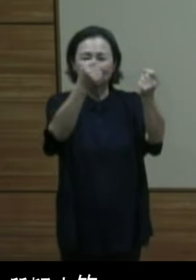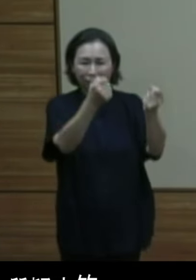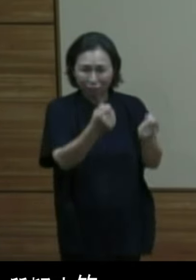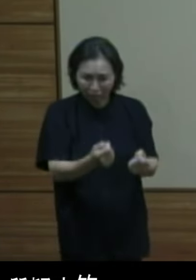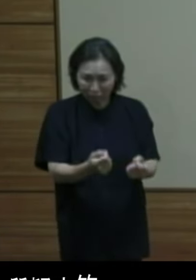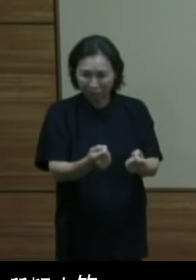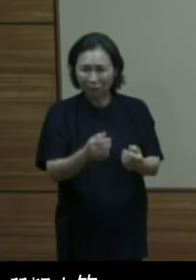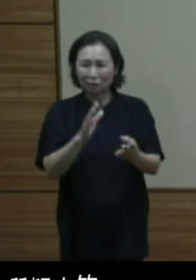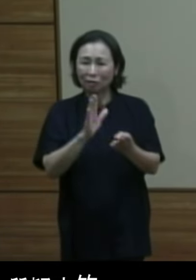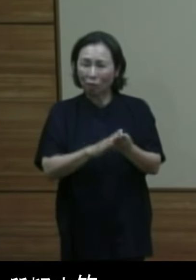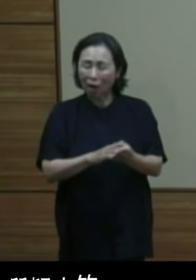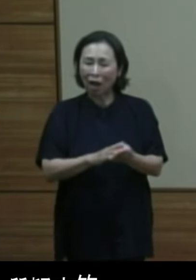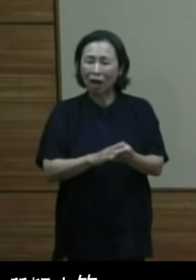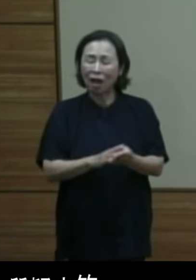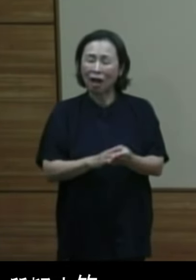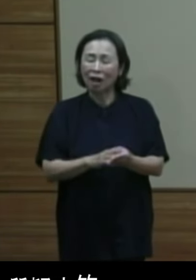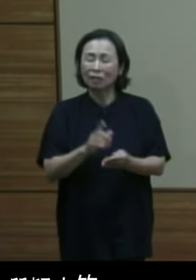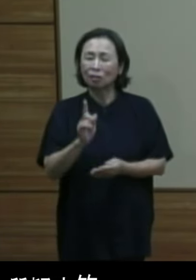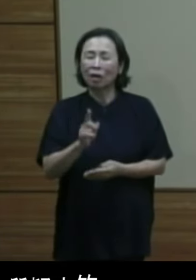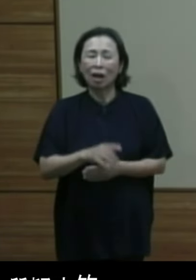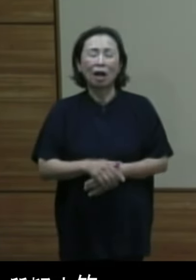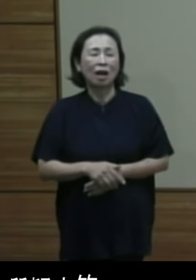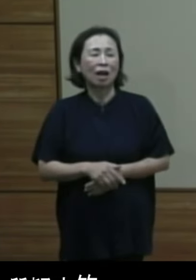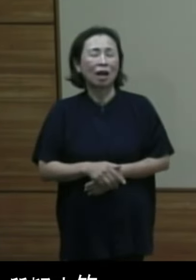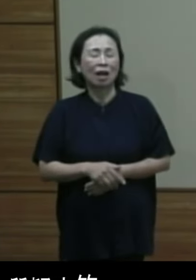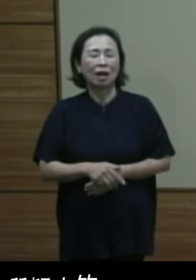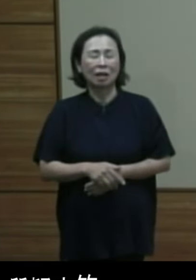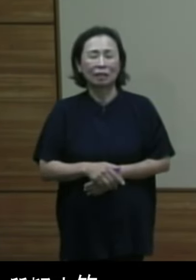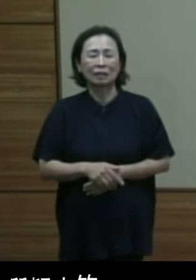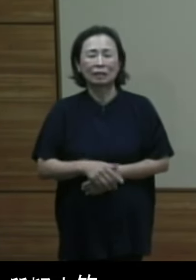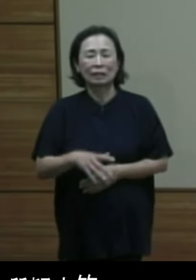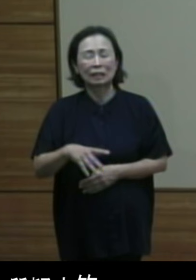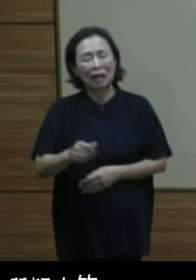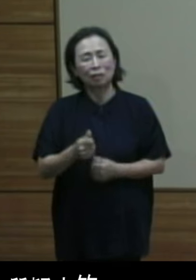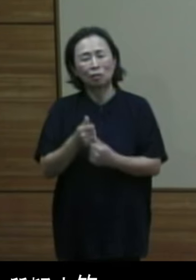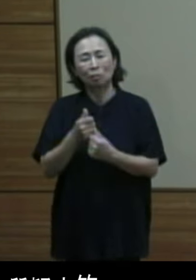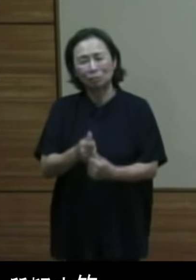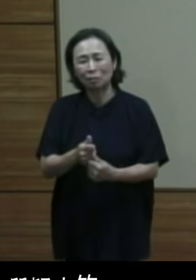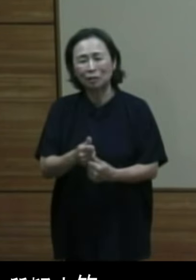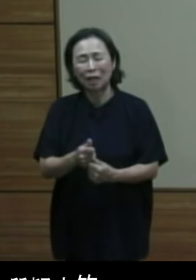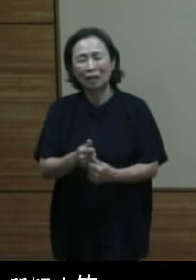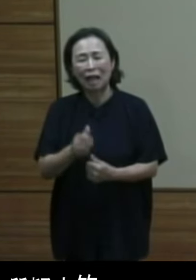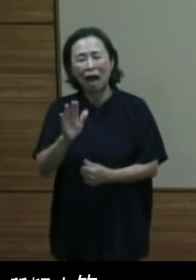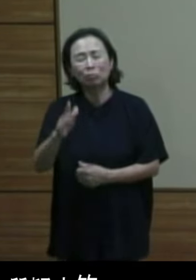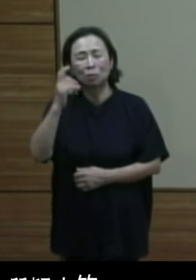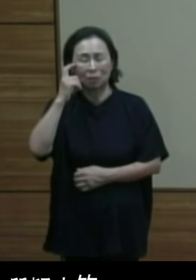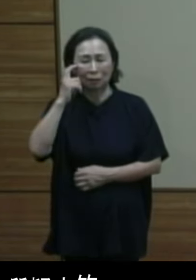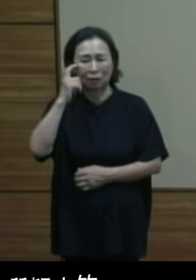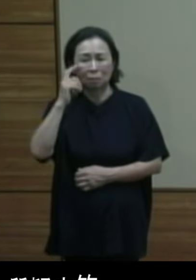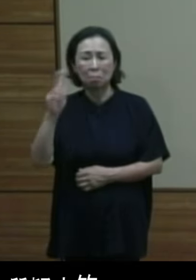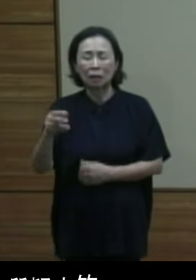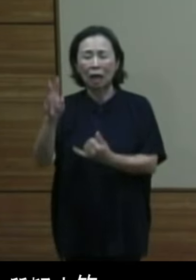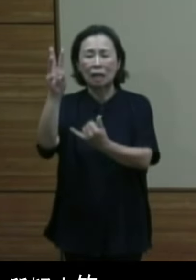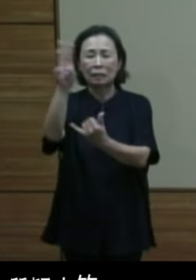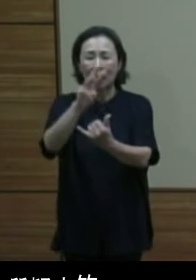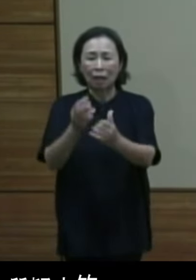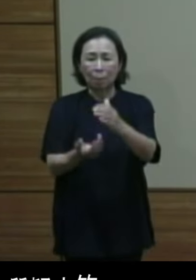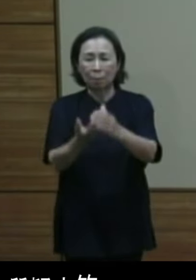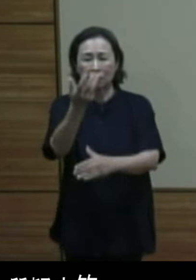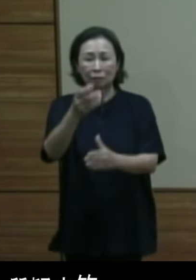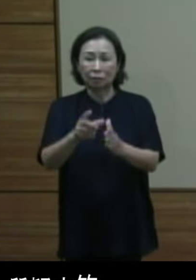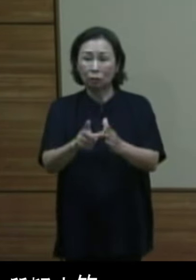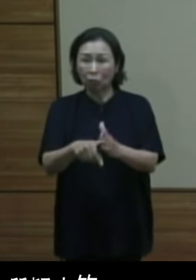くというようなことが、最も最初のトライアルだと思いますし、また災害の時にはま